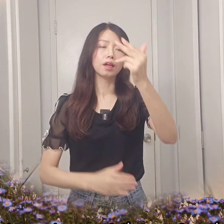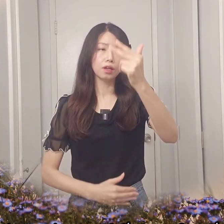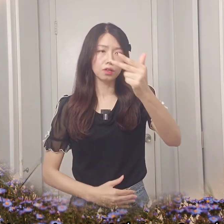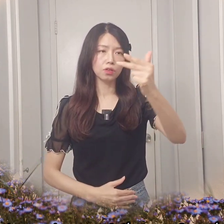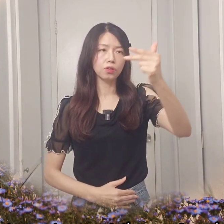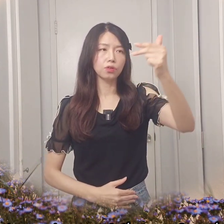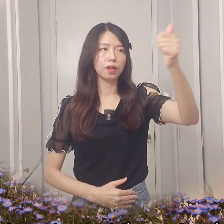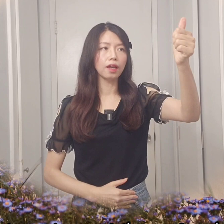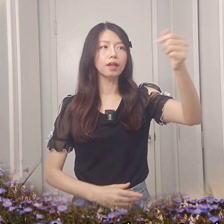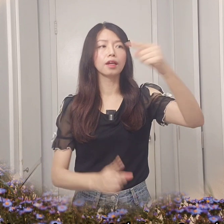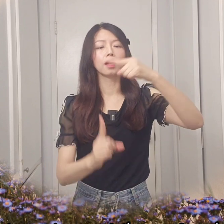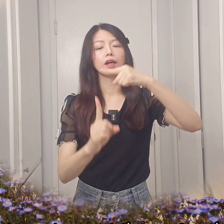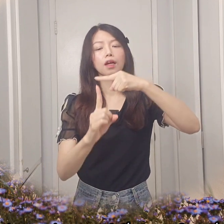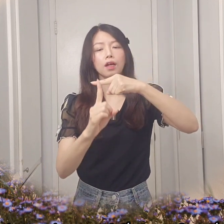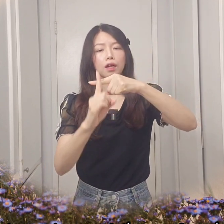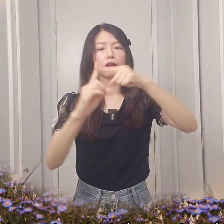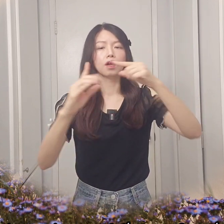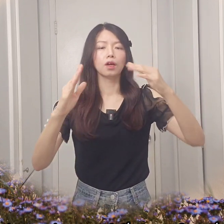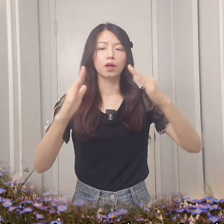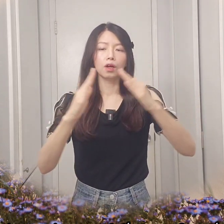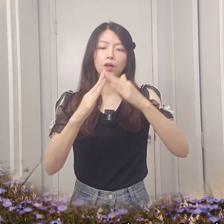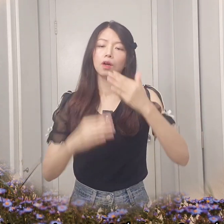이뤄갈 주의